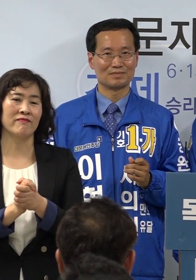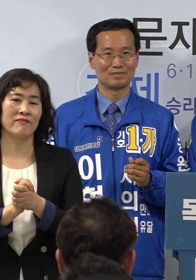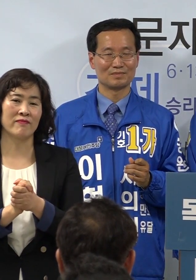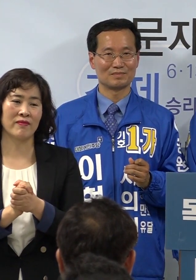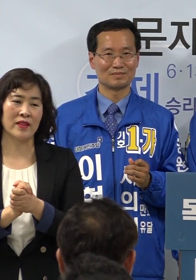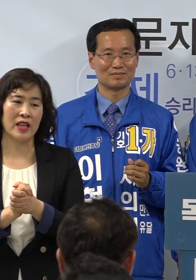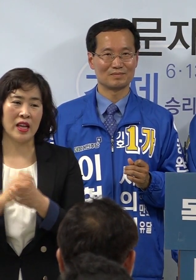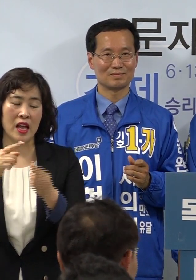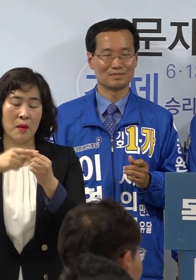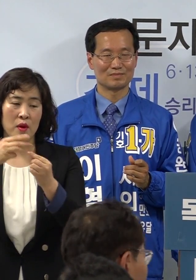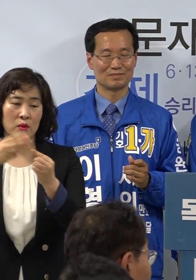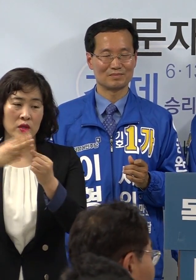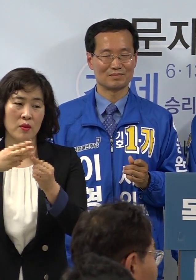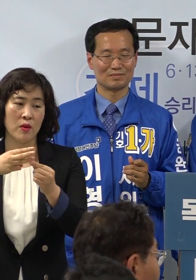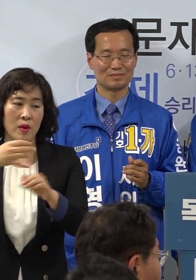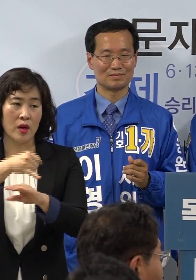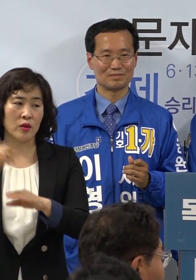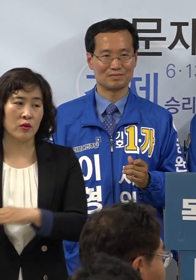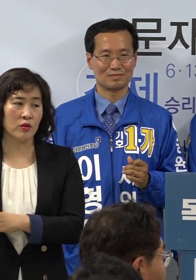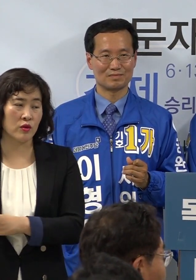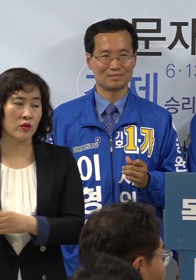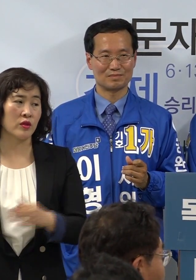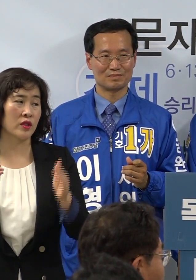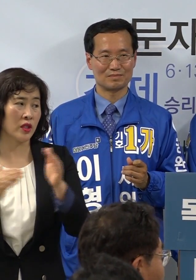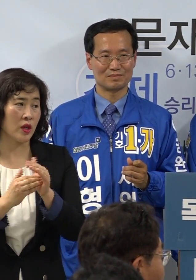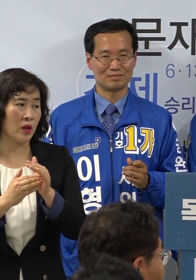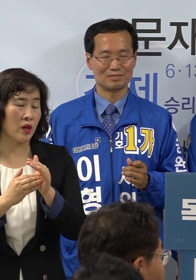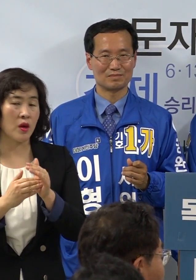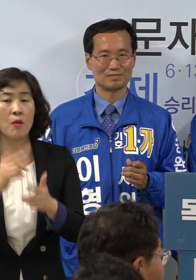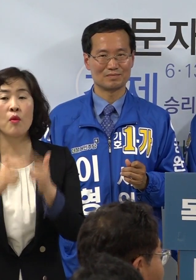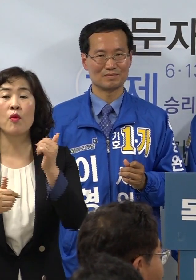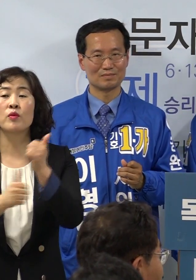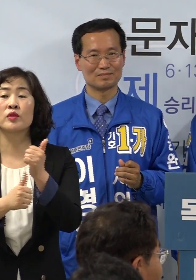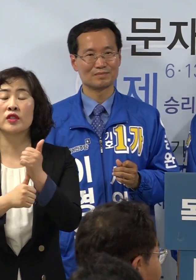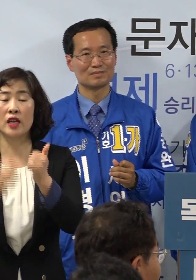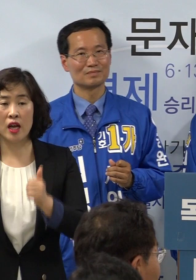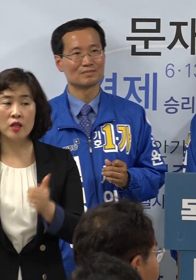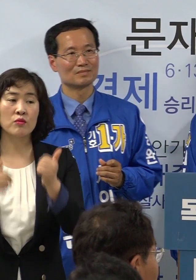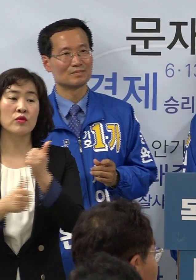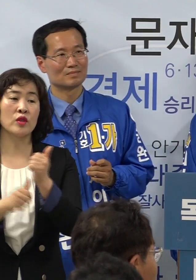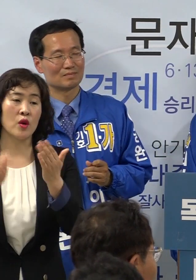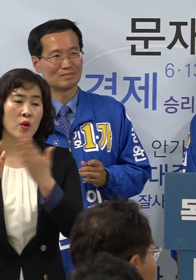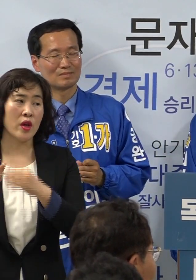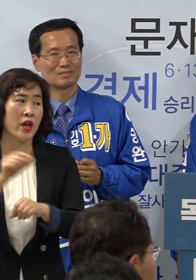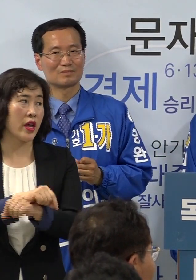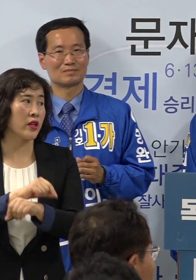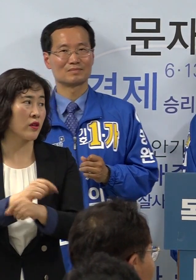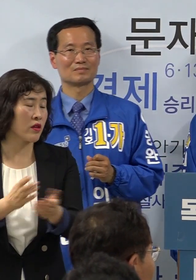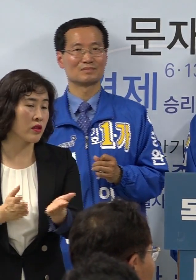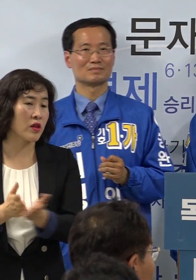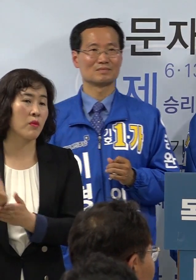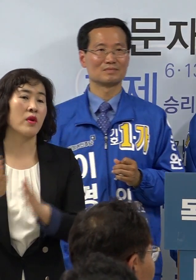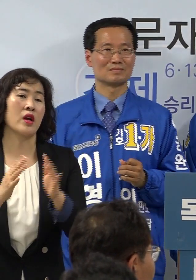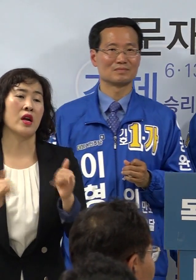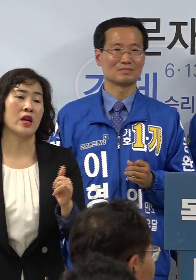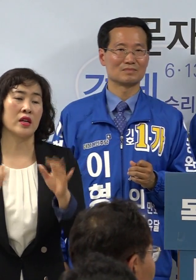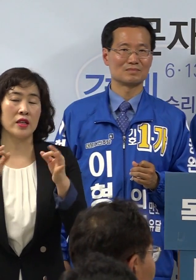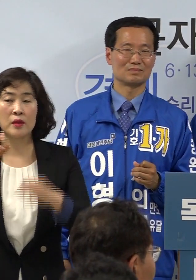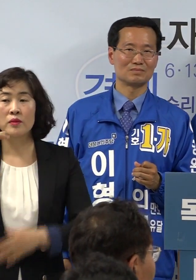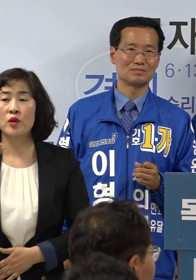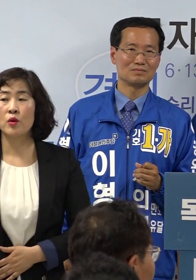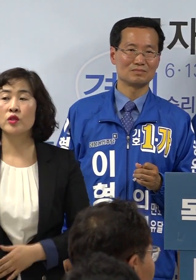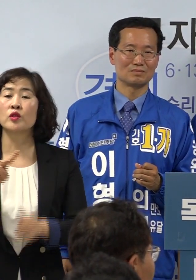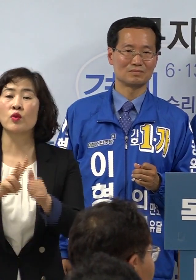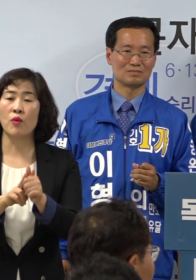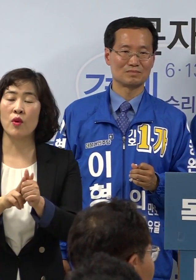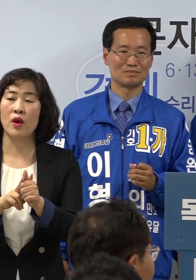완도 분수를 거치고 광주의 부시장, 목포 부시장을 통해 행정을 전통한 우리 김종식